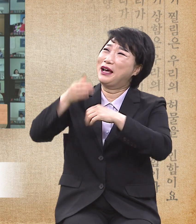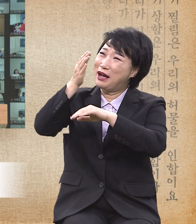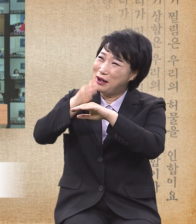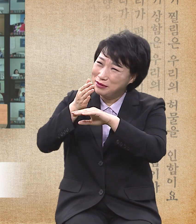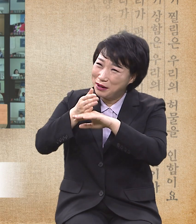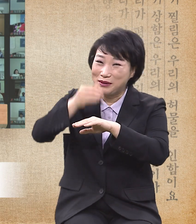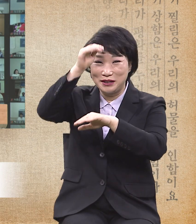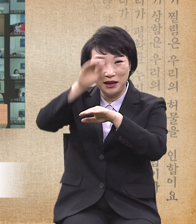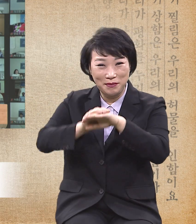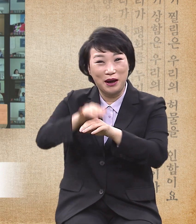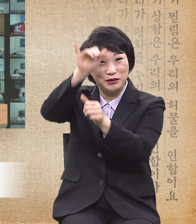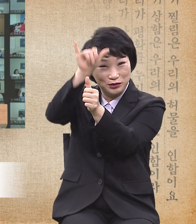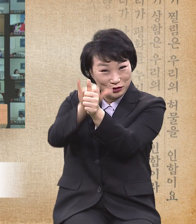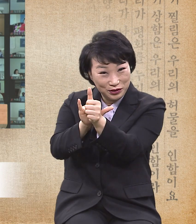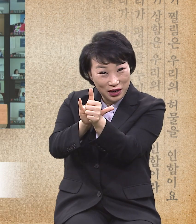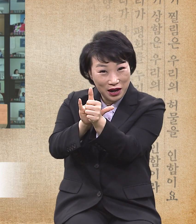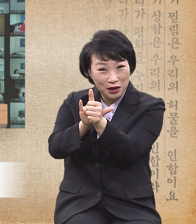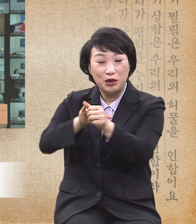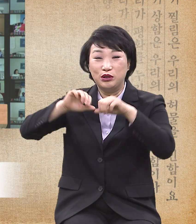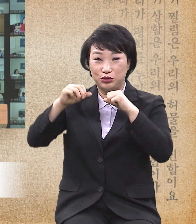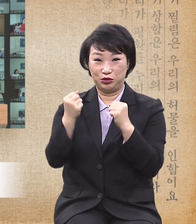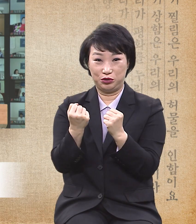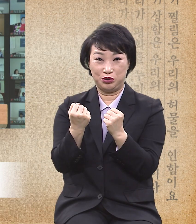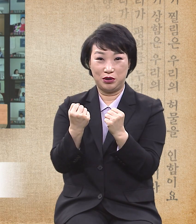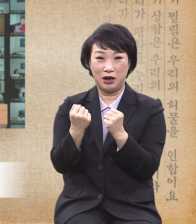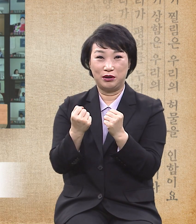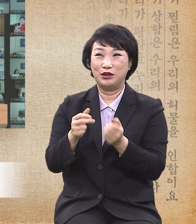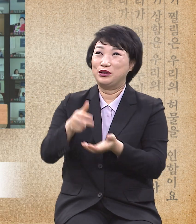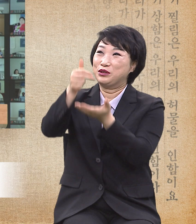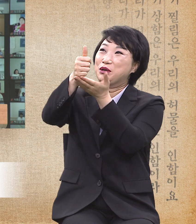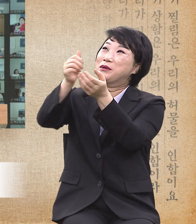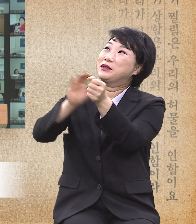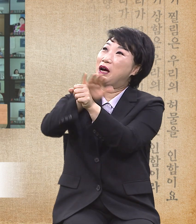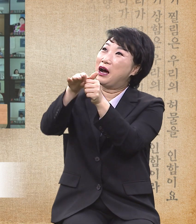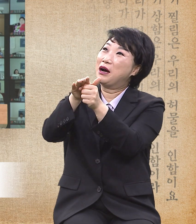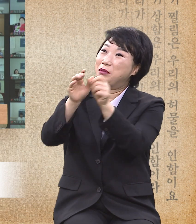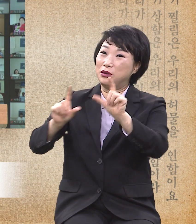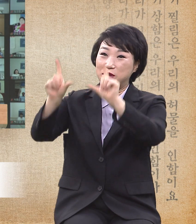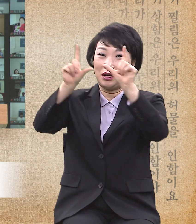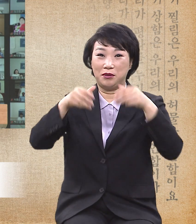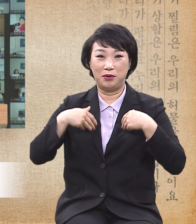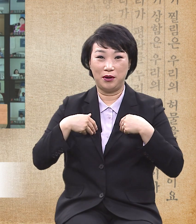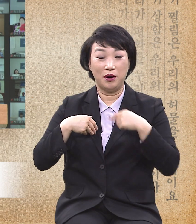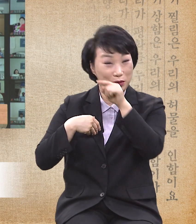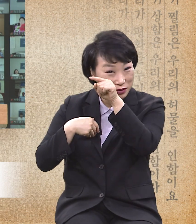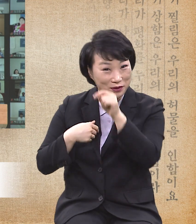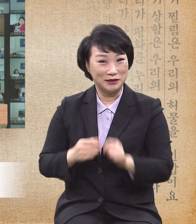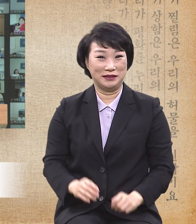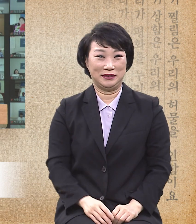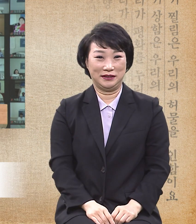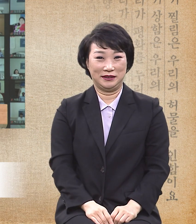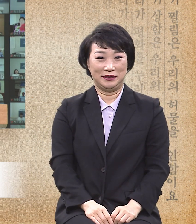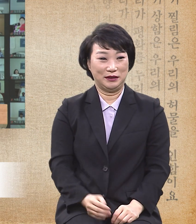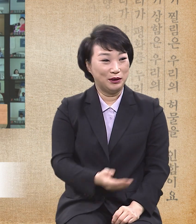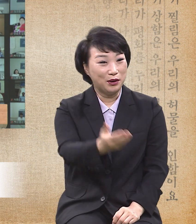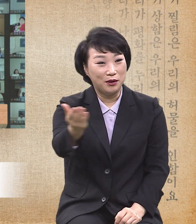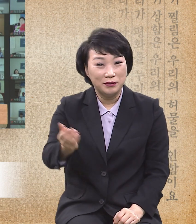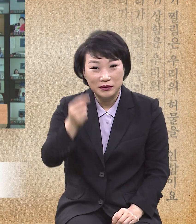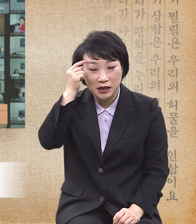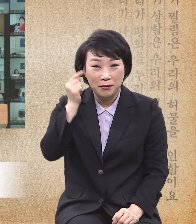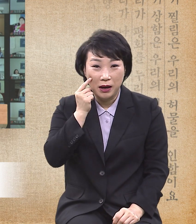감사해서 예배하고 충성하고 순종하고 주님을 사랑하며 사는 그 말입니다. 여러분